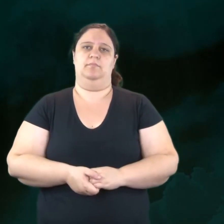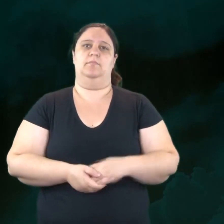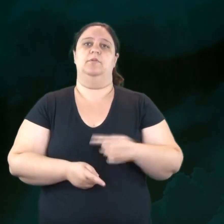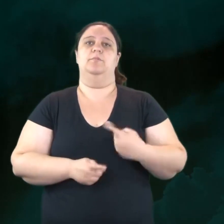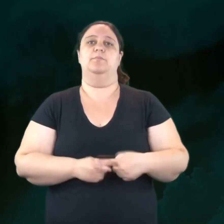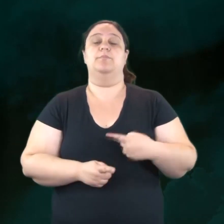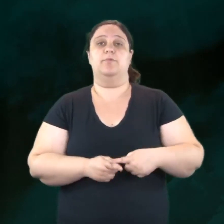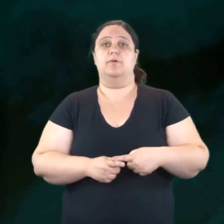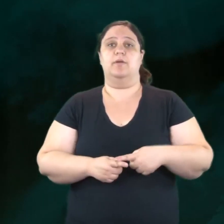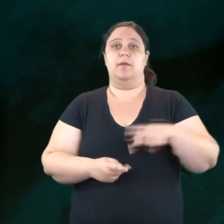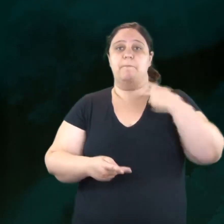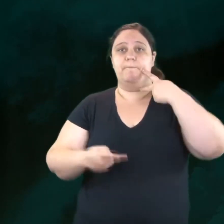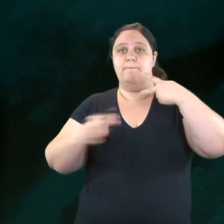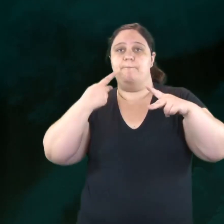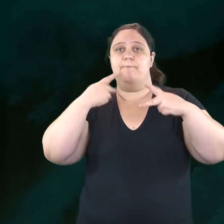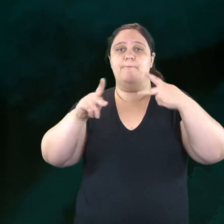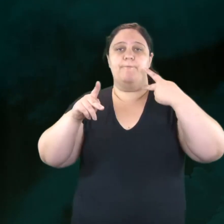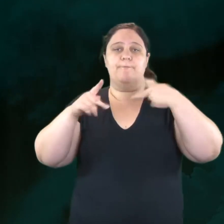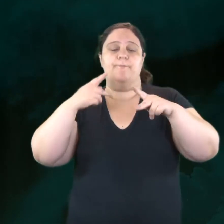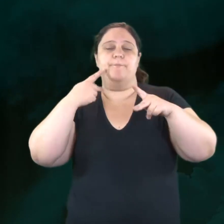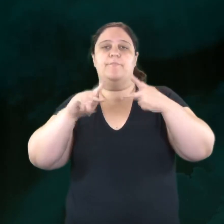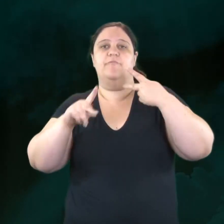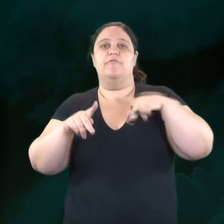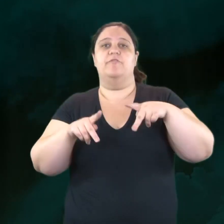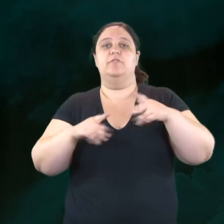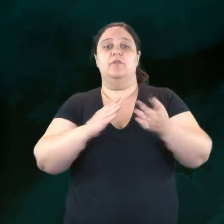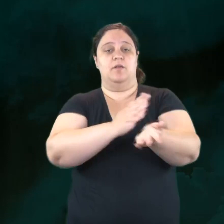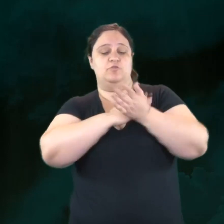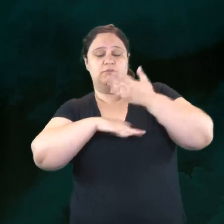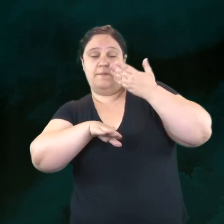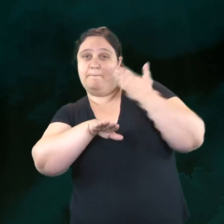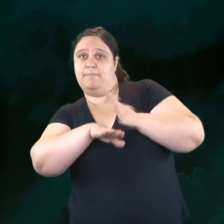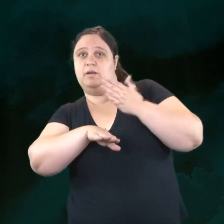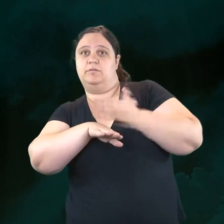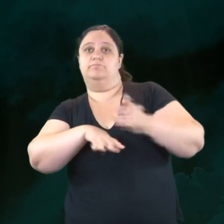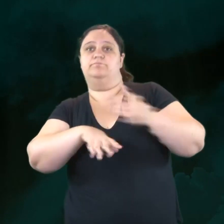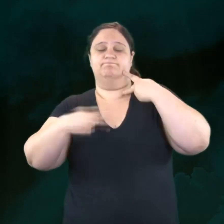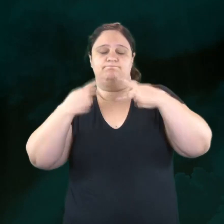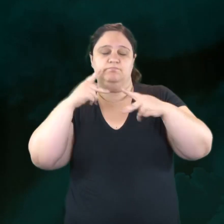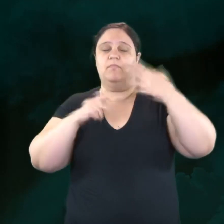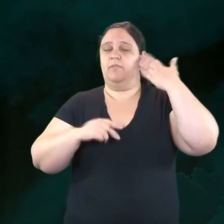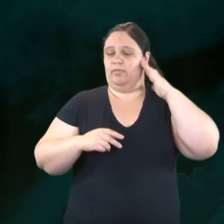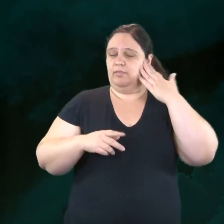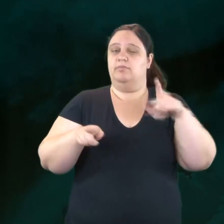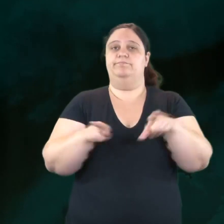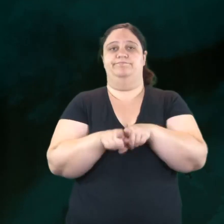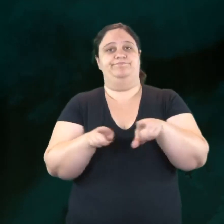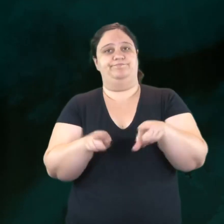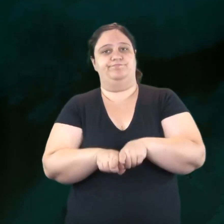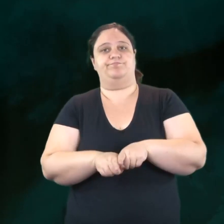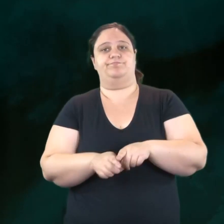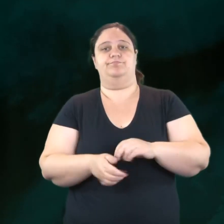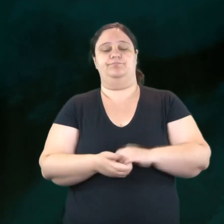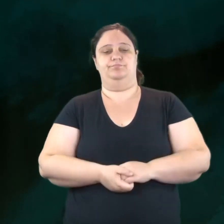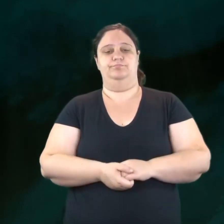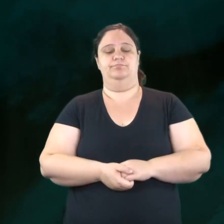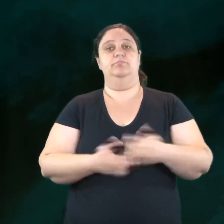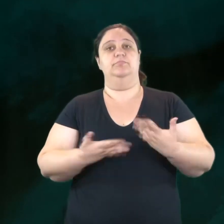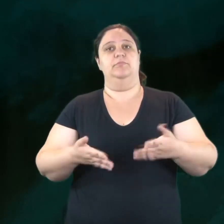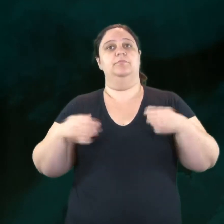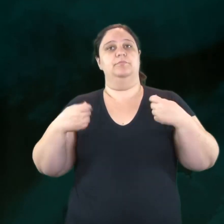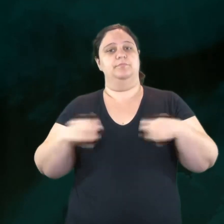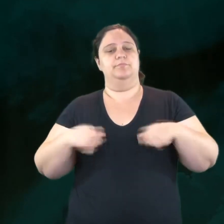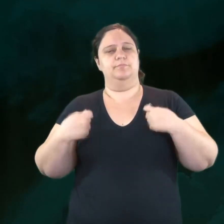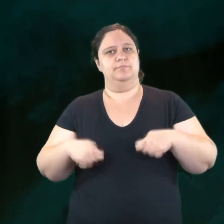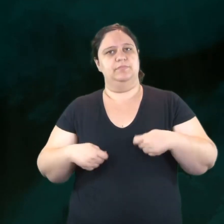palavra profética, para nos ajudar a praticar a palavra profética, para nos ajudar a entender a palavra profética. Queridos irmãos, nós precisamos